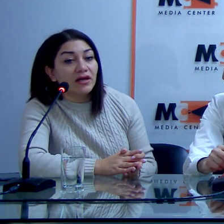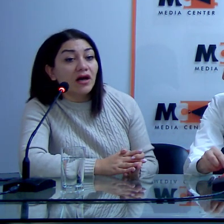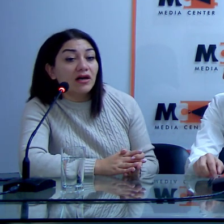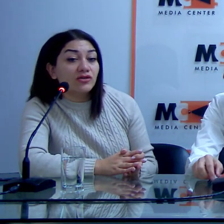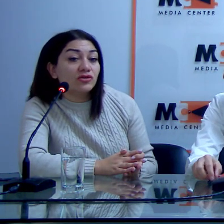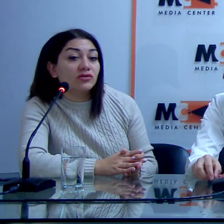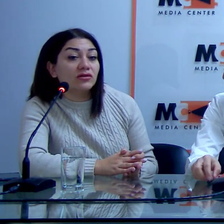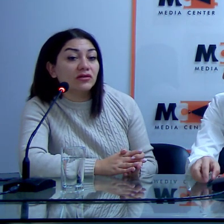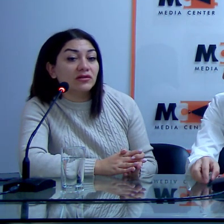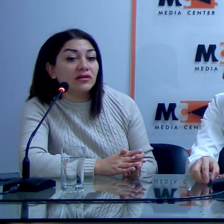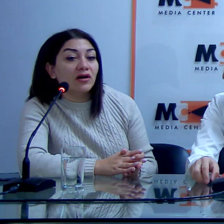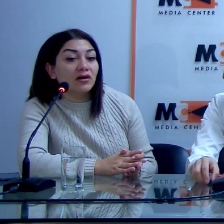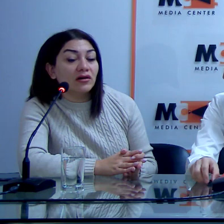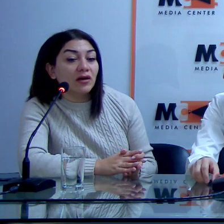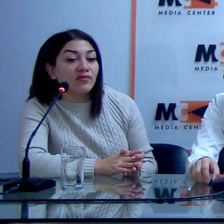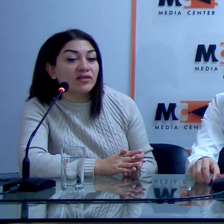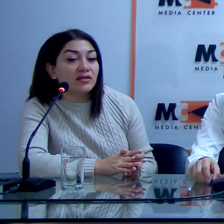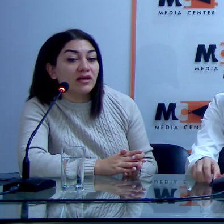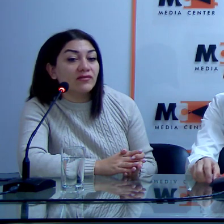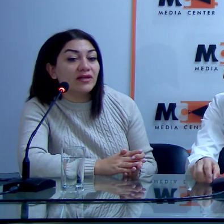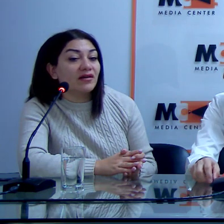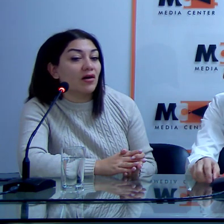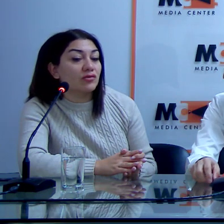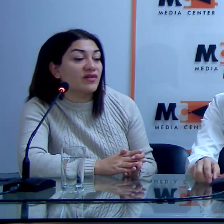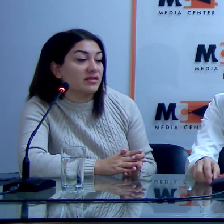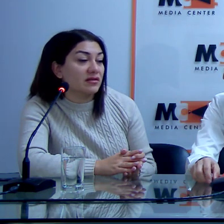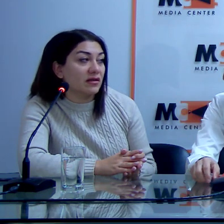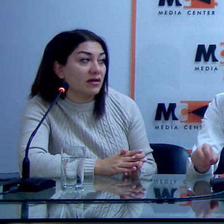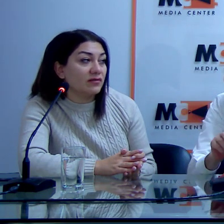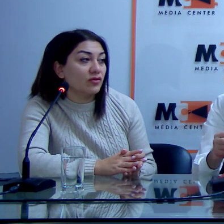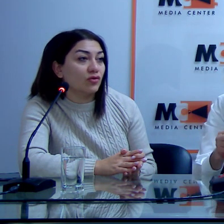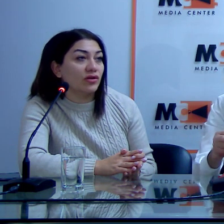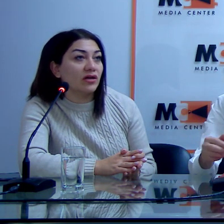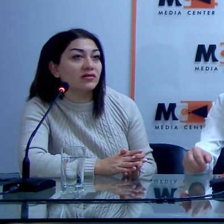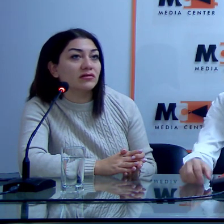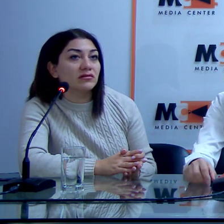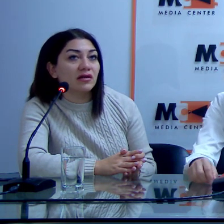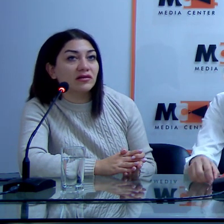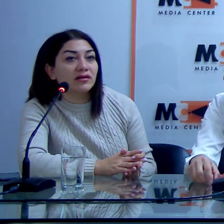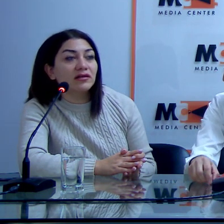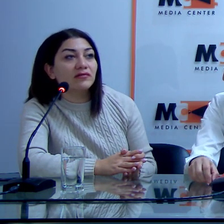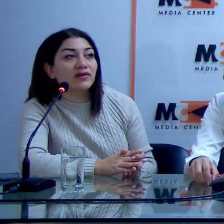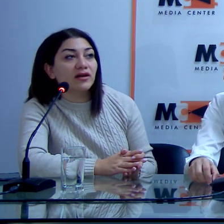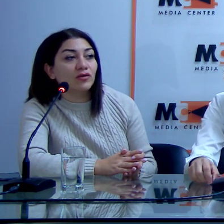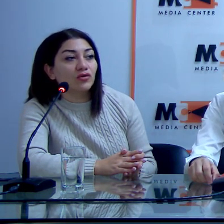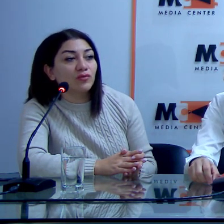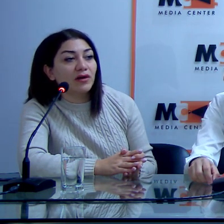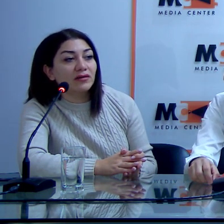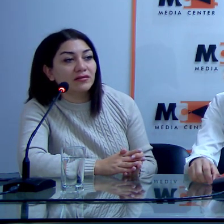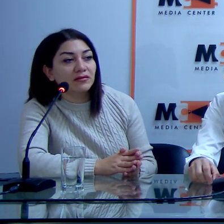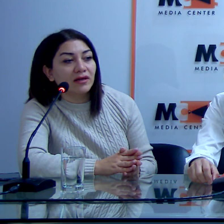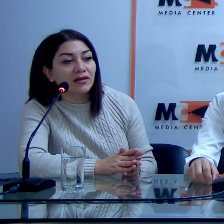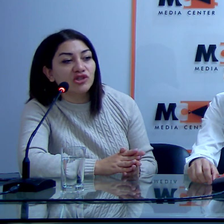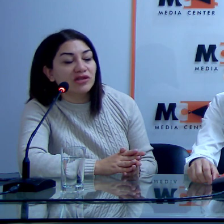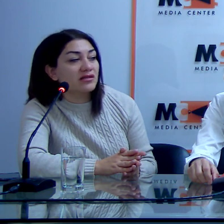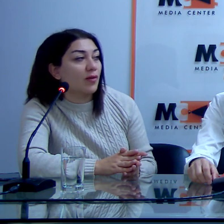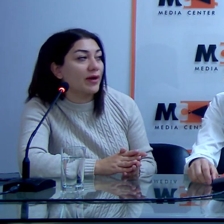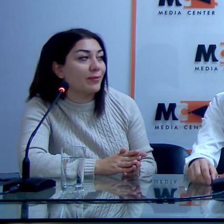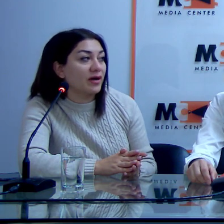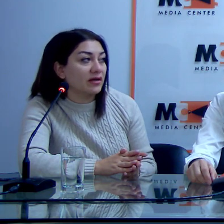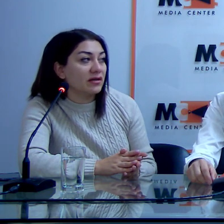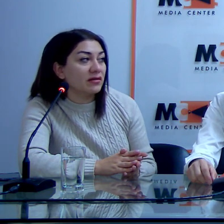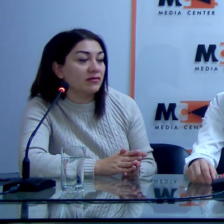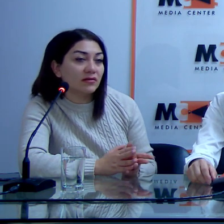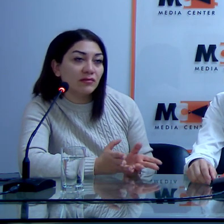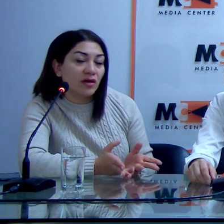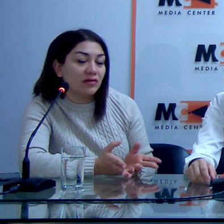գլխացավերի։ Հաջորդ խնդիրը կապված է նաեւ ենթակառուցվածքների հետ, որ օրինակ սարքերի վերանորոգման տեղերը շատ